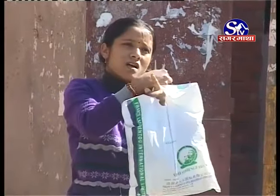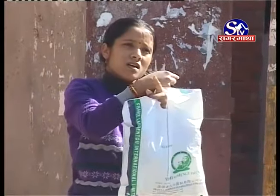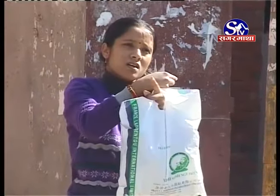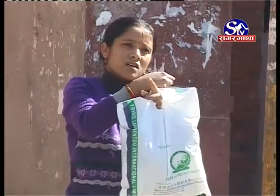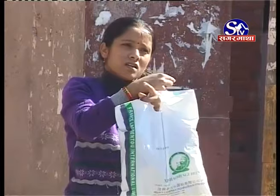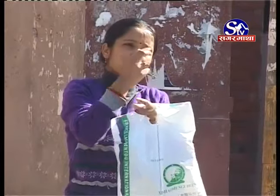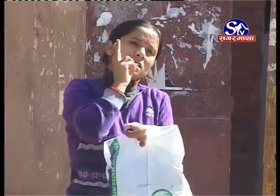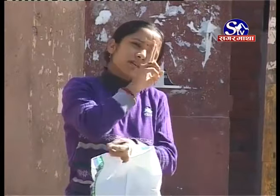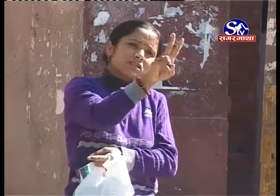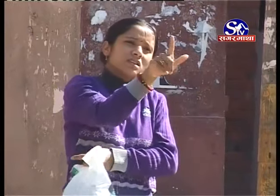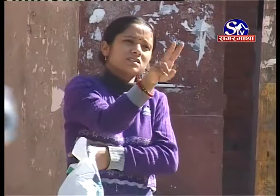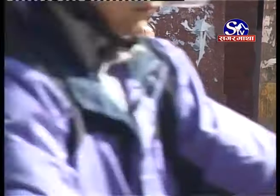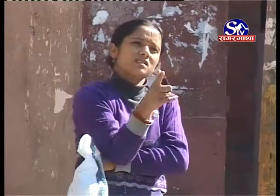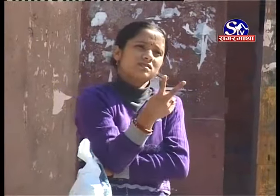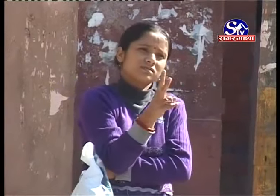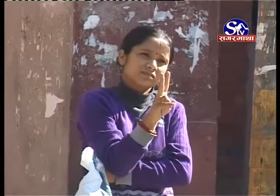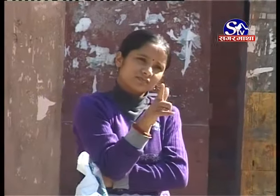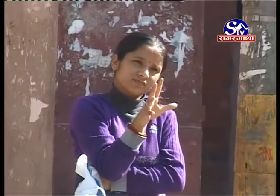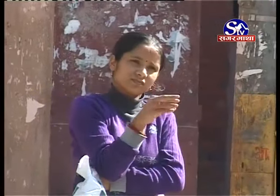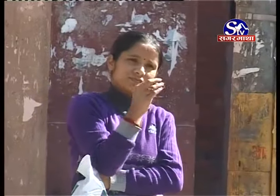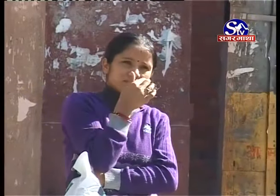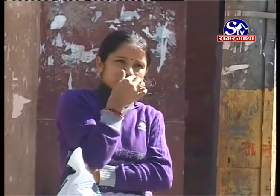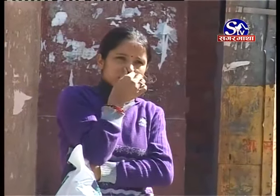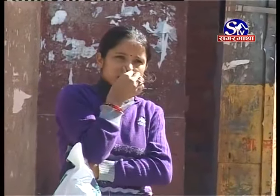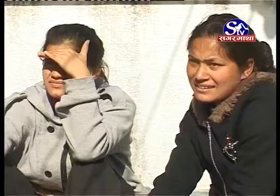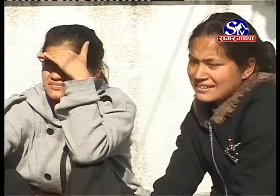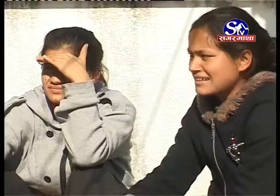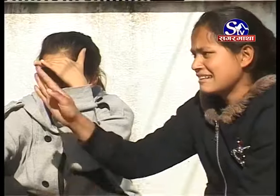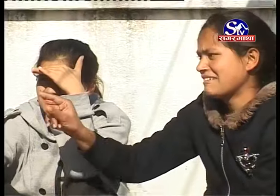संरचनाका कारण विभेद महसुस गरिरहे पनि बहिराहरू राज्यले